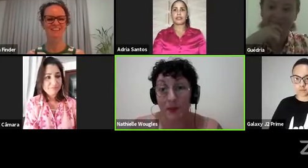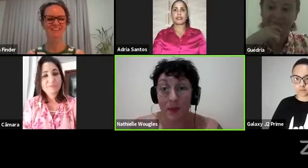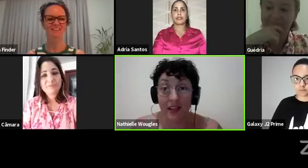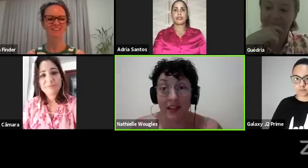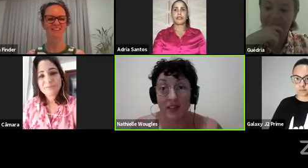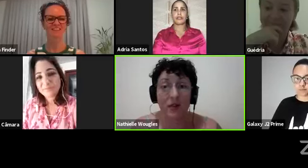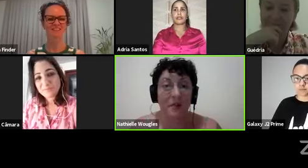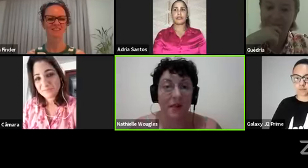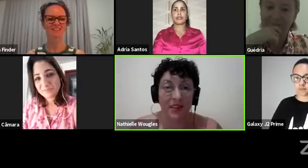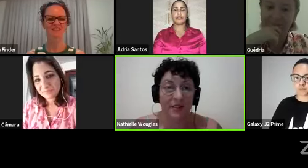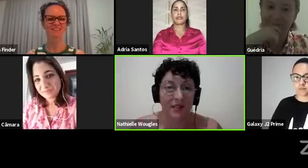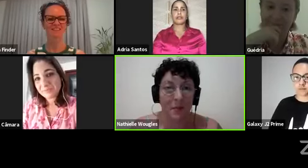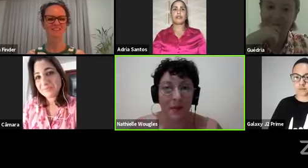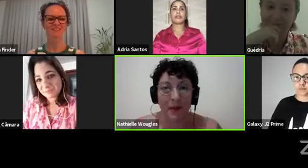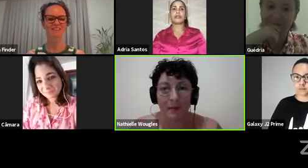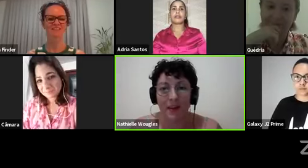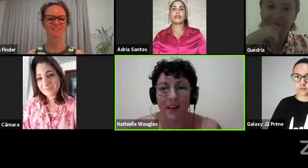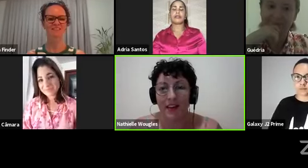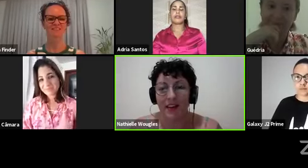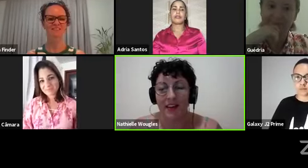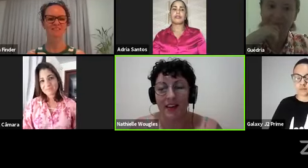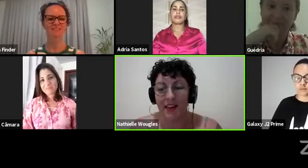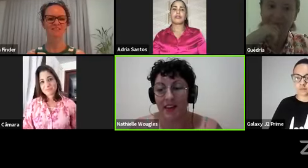muito mais meninas do que meninos também.